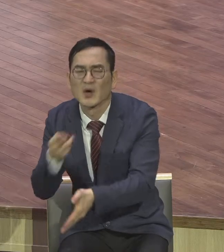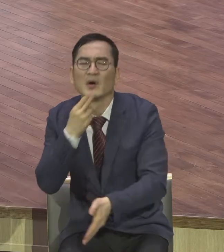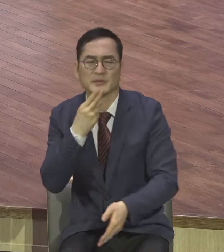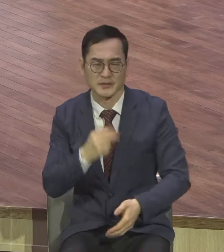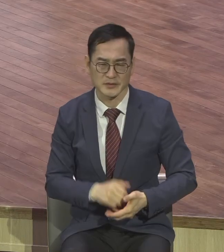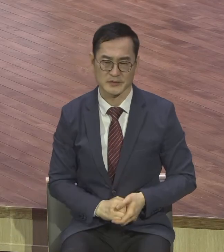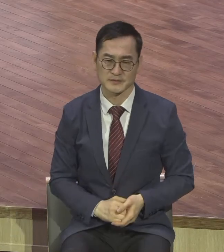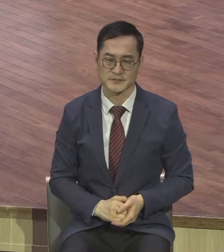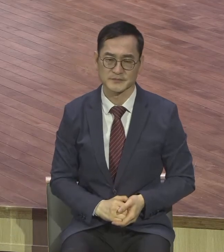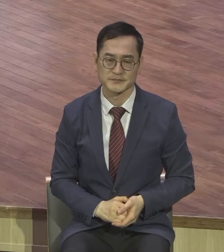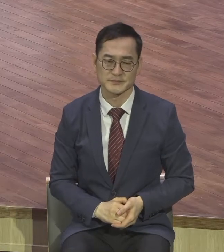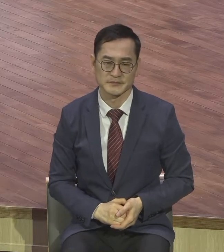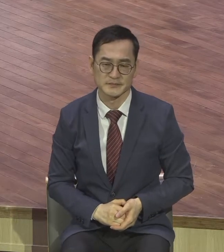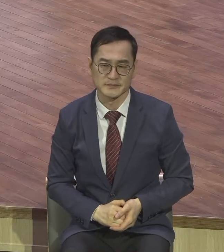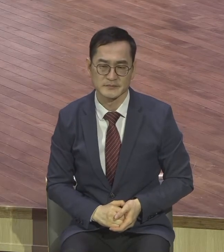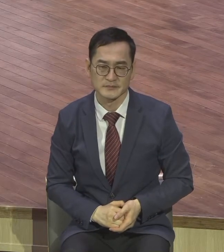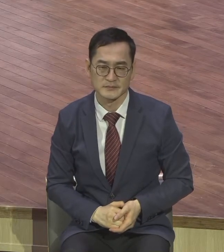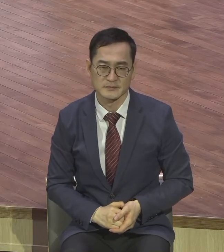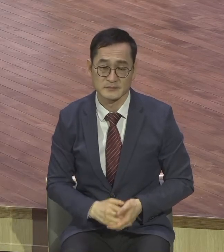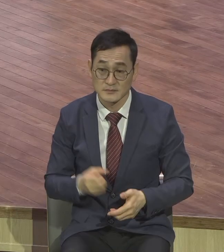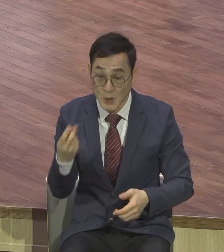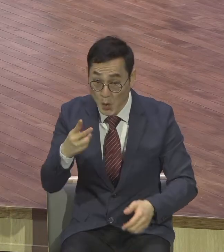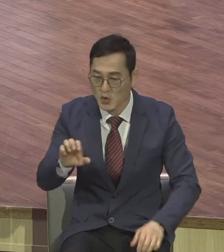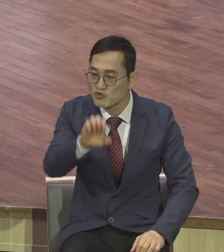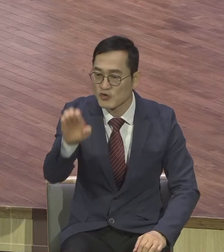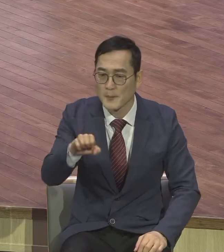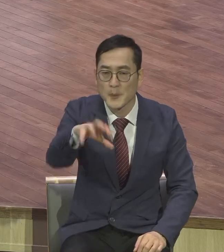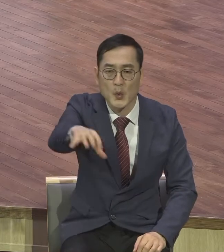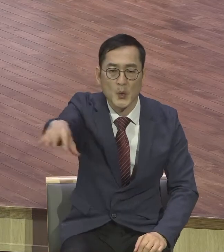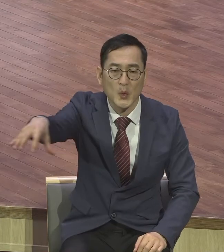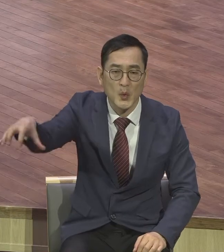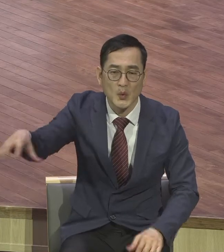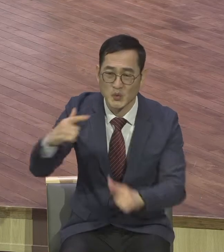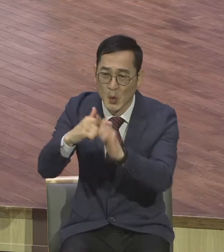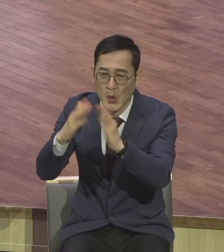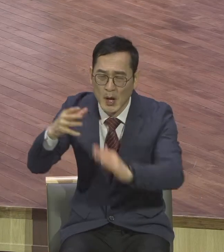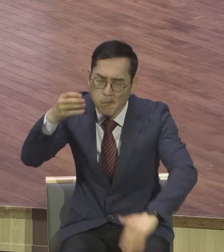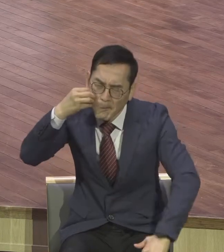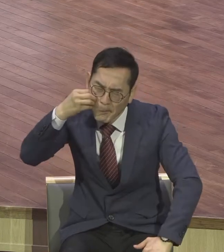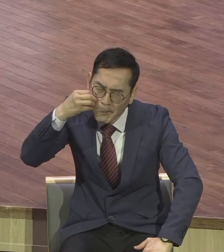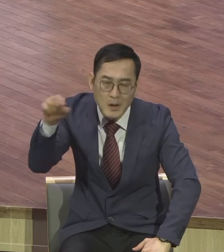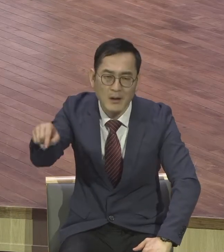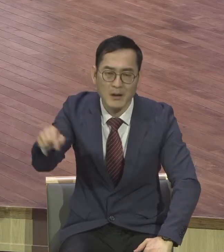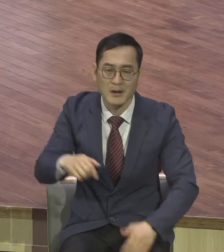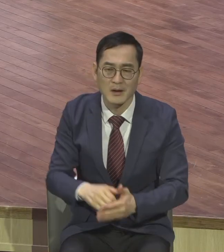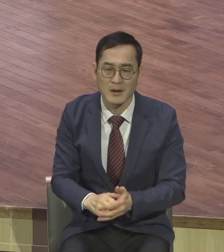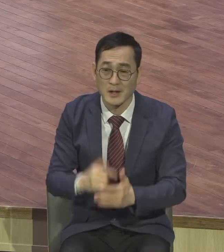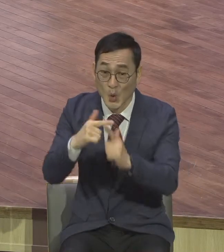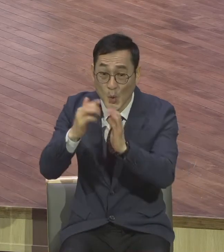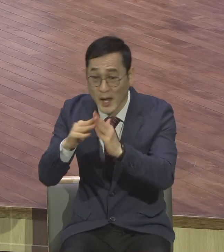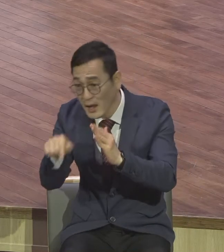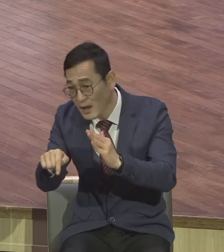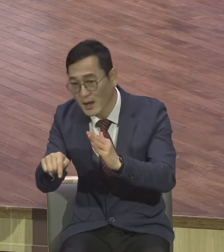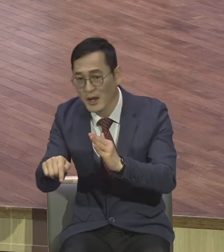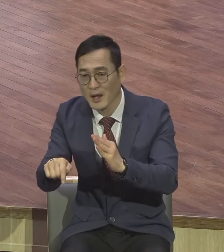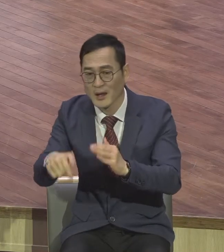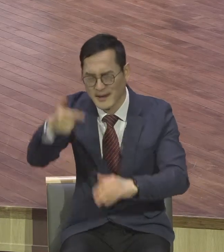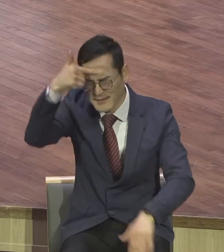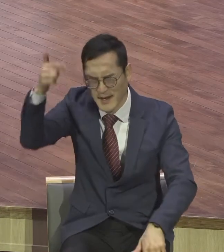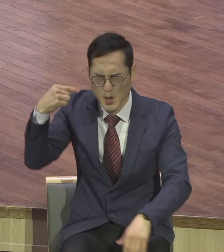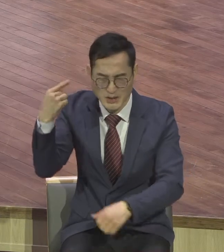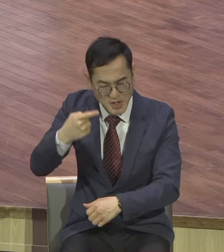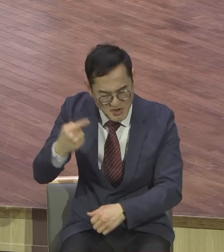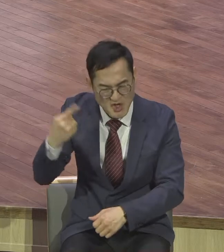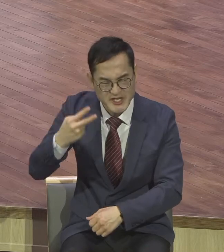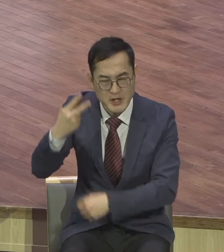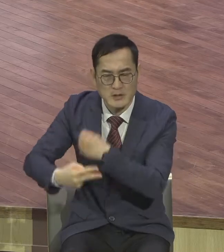그때뿐만 아니라 지금 또 유럽계와 유럽계 유럽 관광이 뭡니까? 교회 구경이요. 교회 구경. 오랫한 몇천